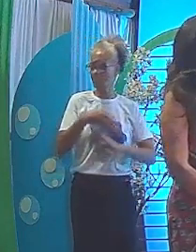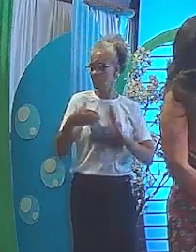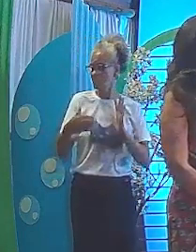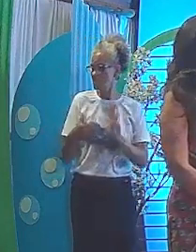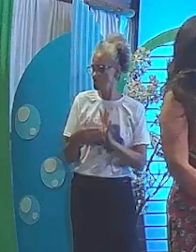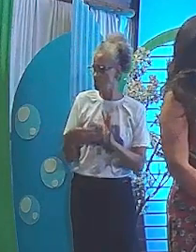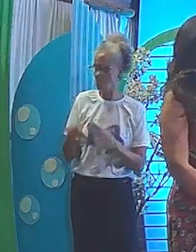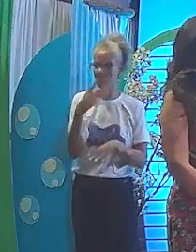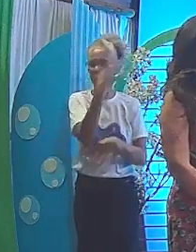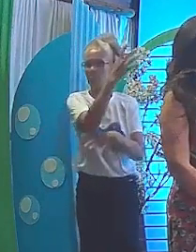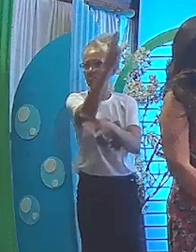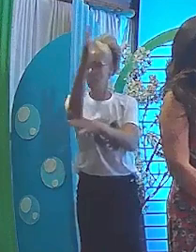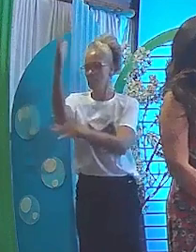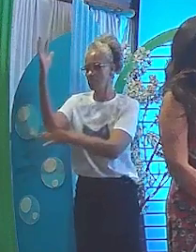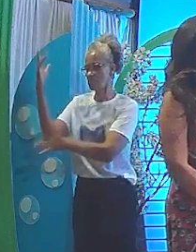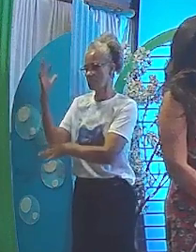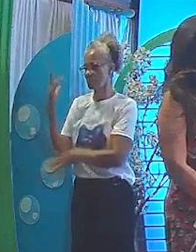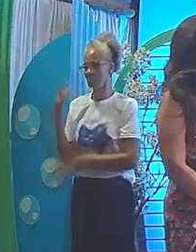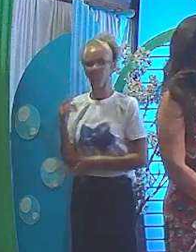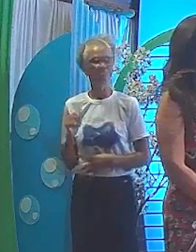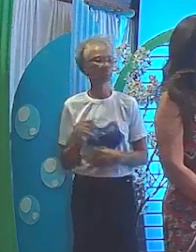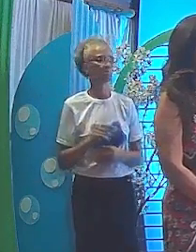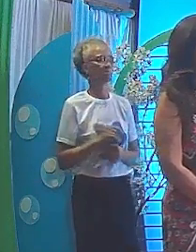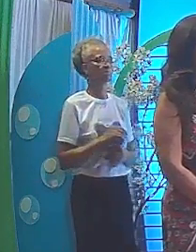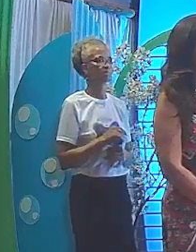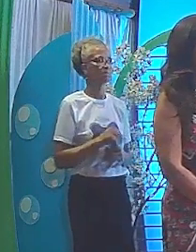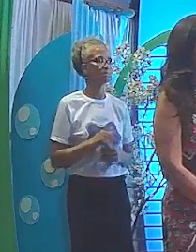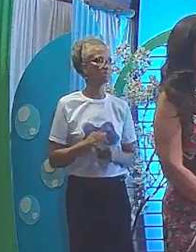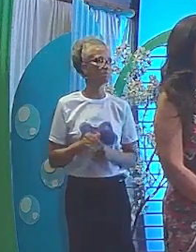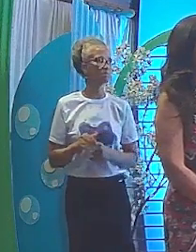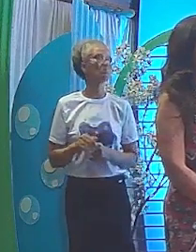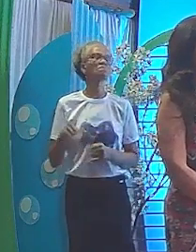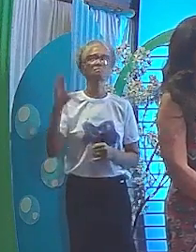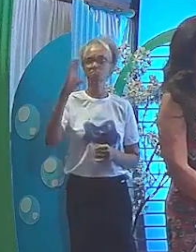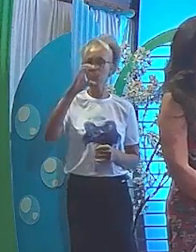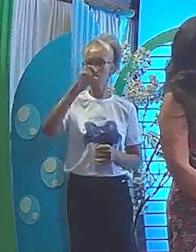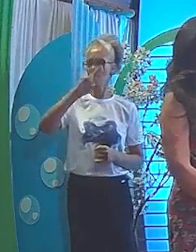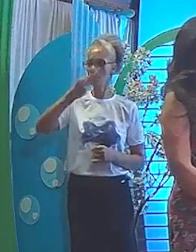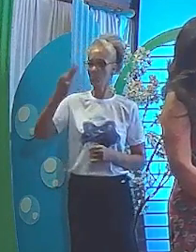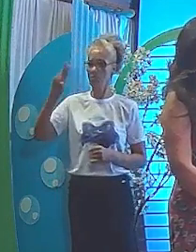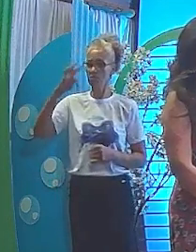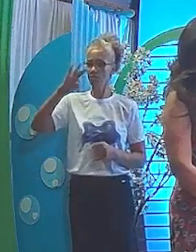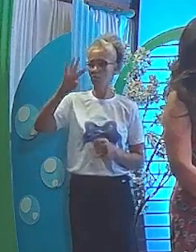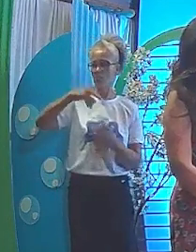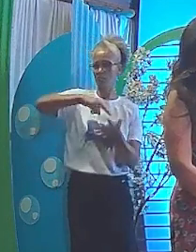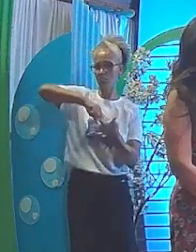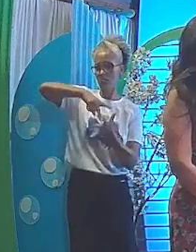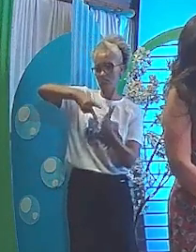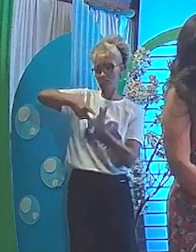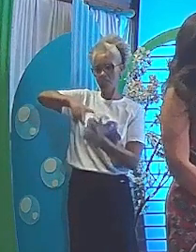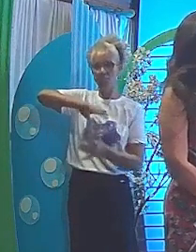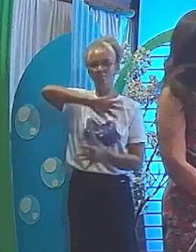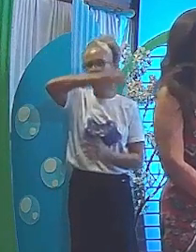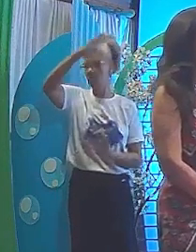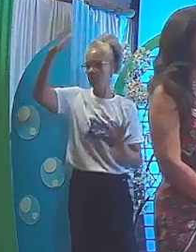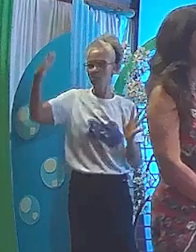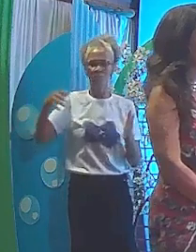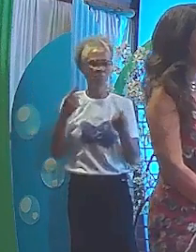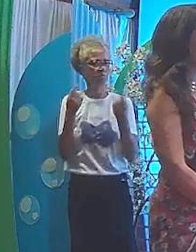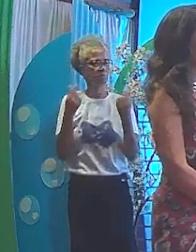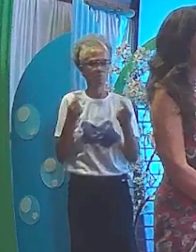ambiente, na área sustentável, na área de cultura, arte, no setor